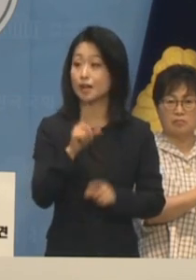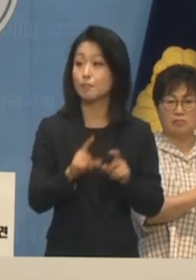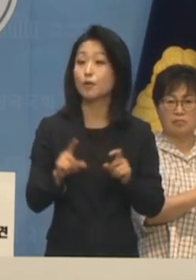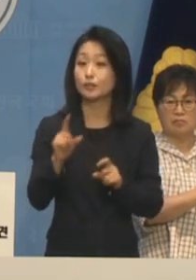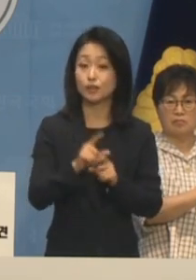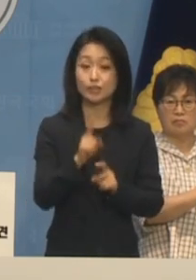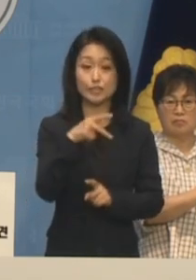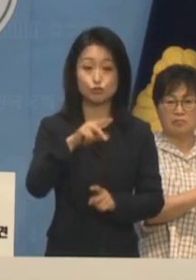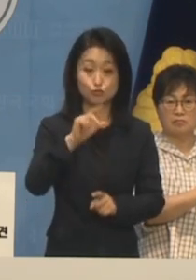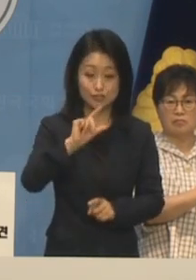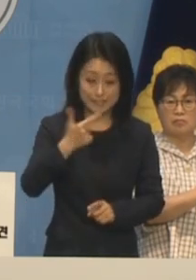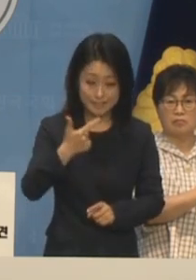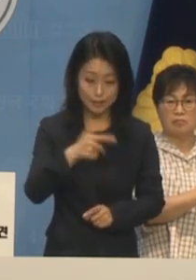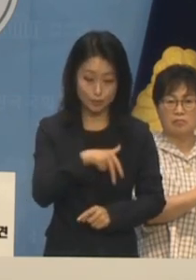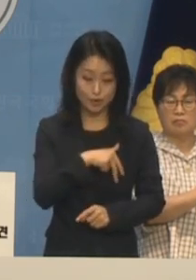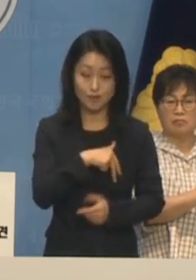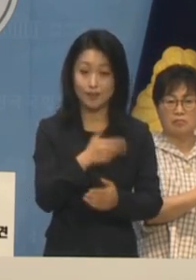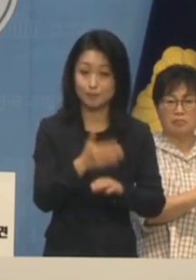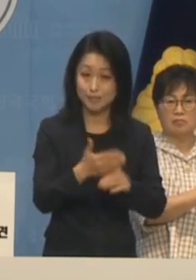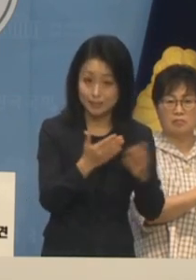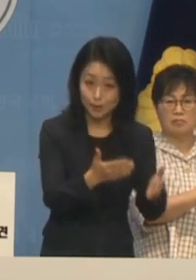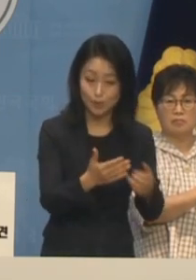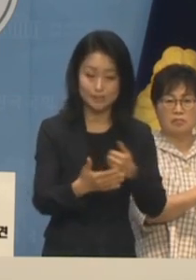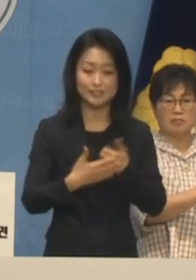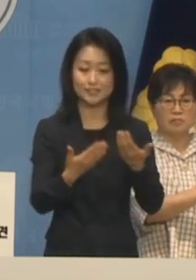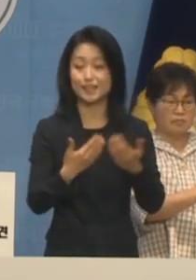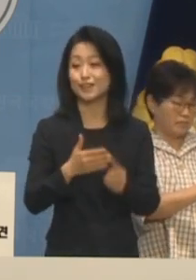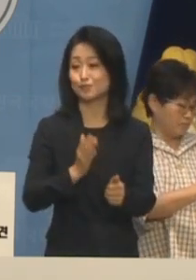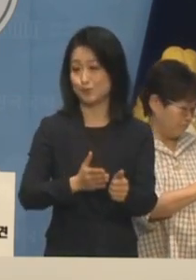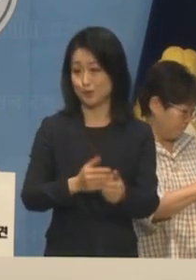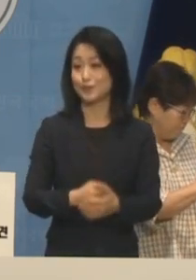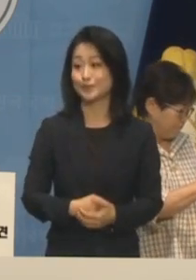이수진 의원님께 감사드리고 지지와 성원 부탁드립니다.